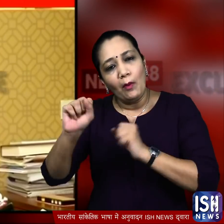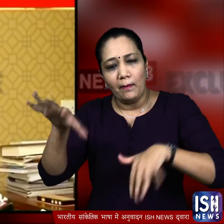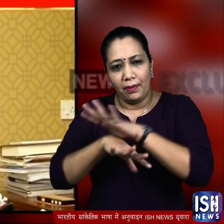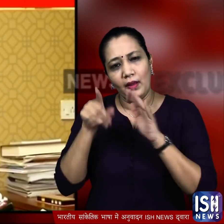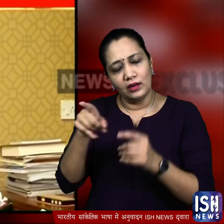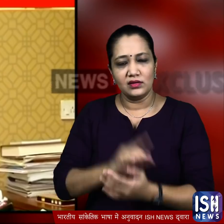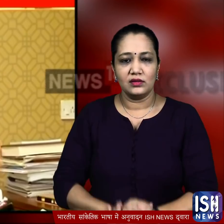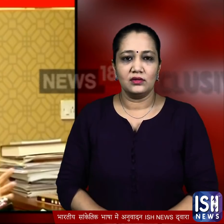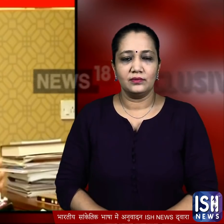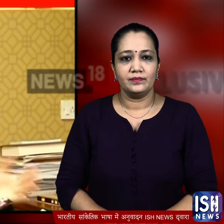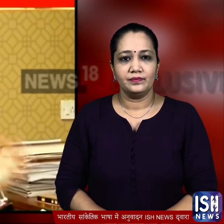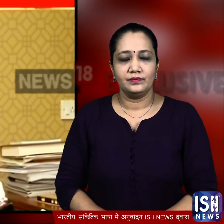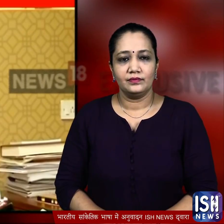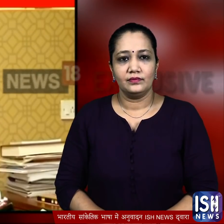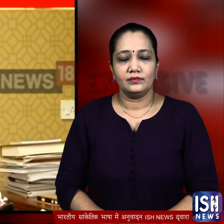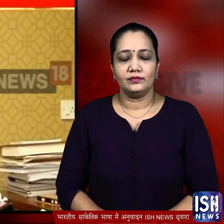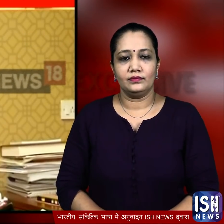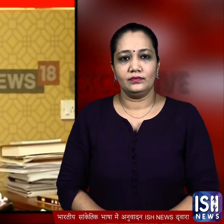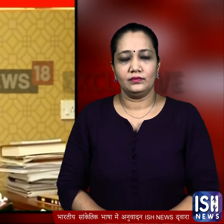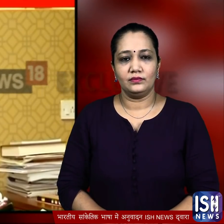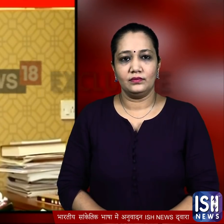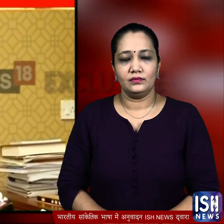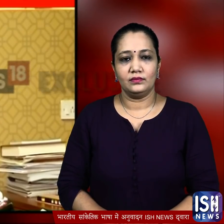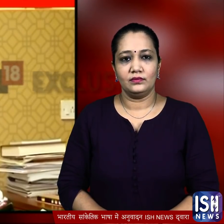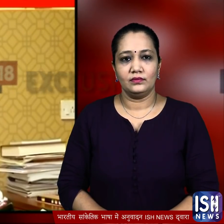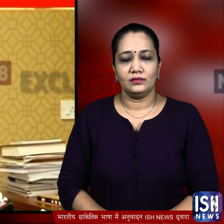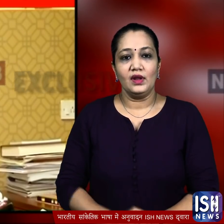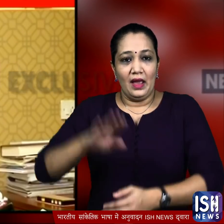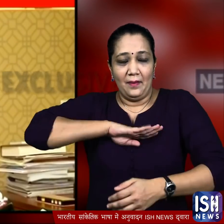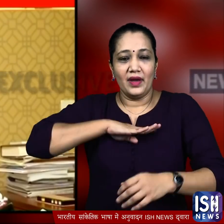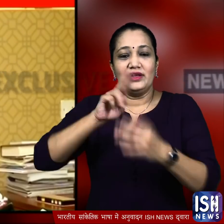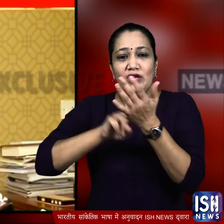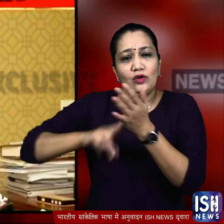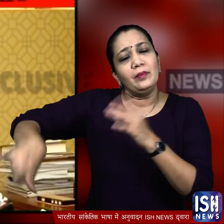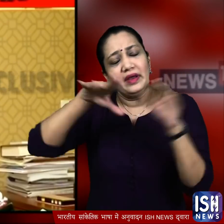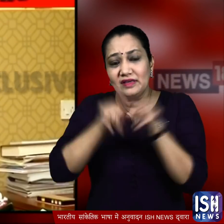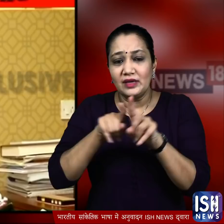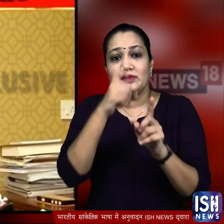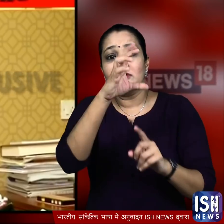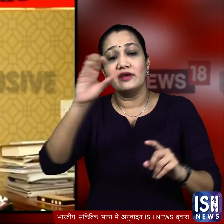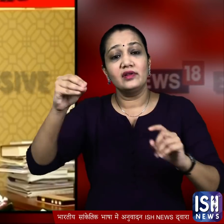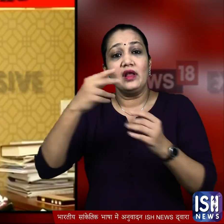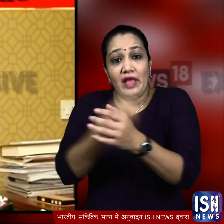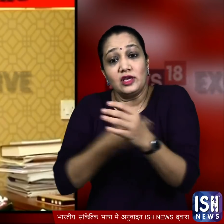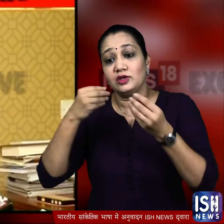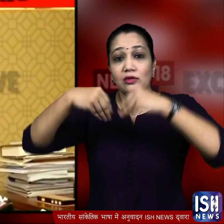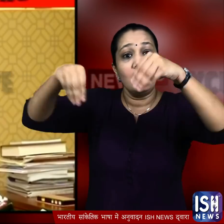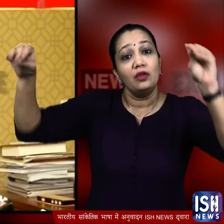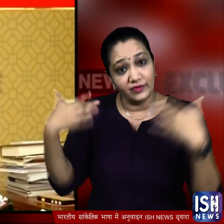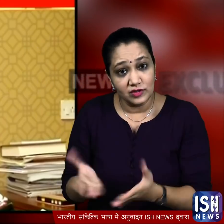ने लिया, सूरत में भी बांटा, महाराष्ट्र के नंदुरबार में भी 700 इंजेक्शन बांटे